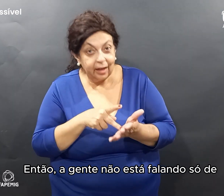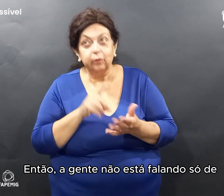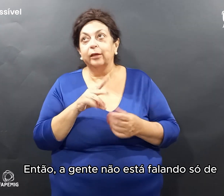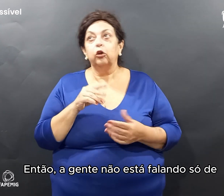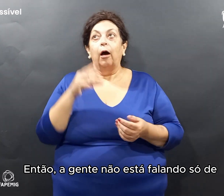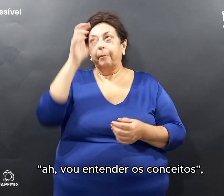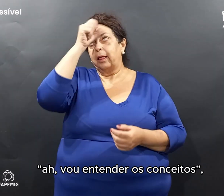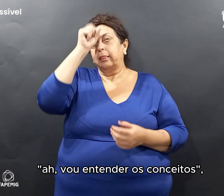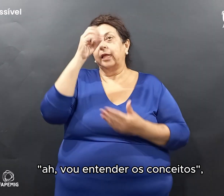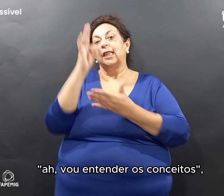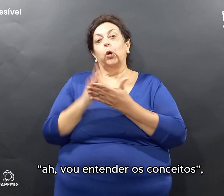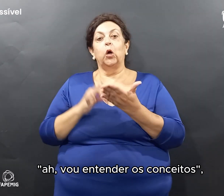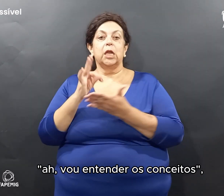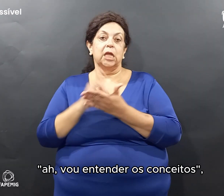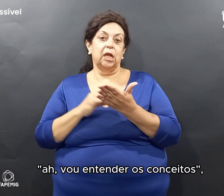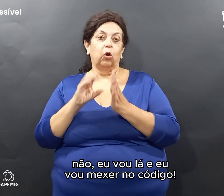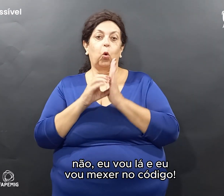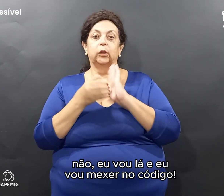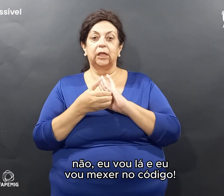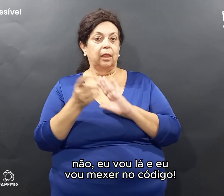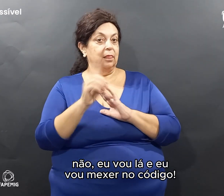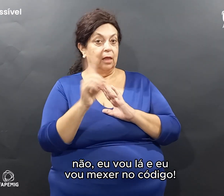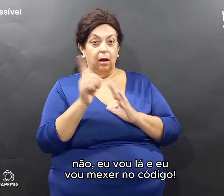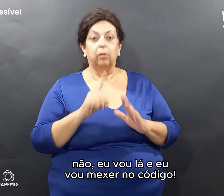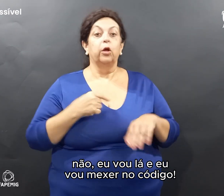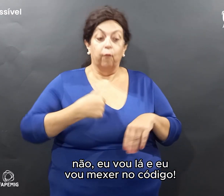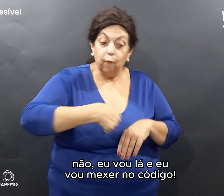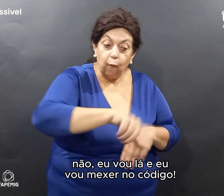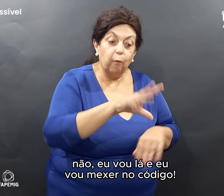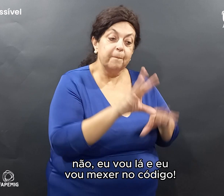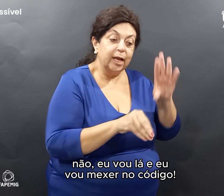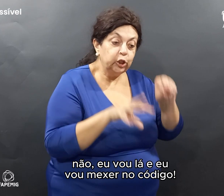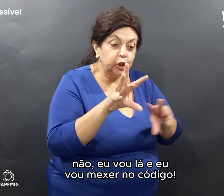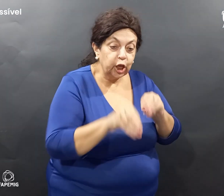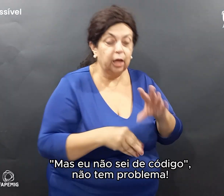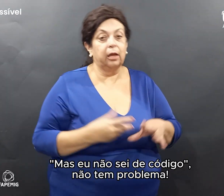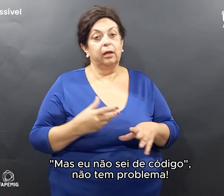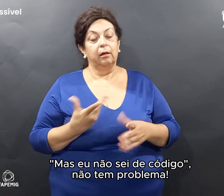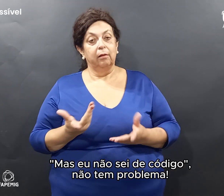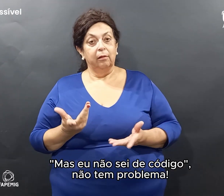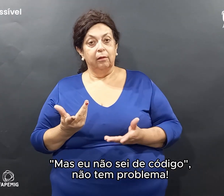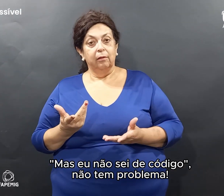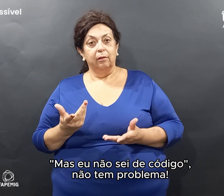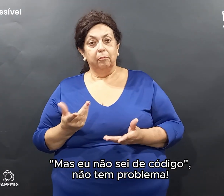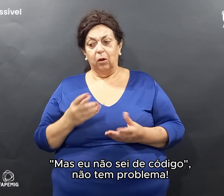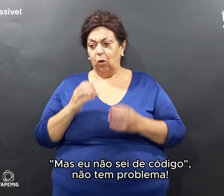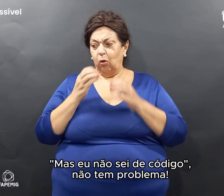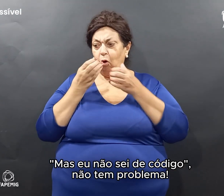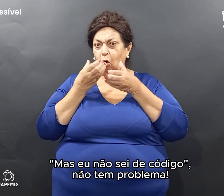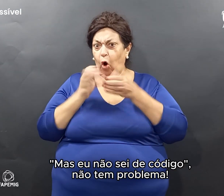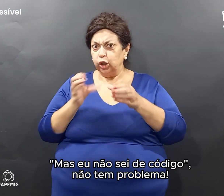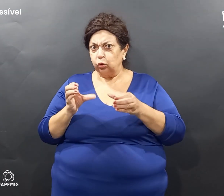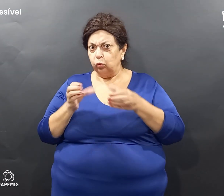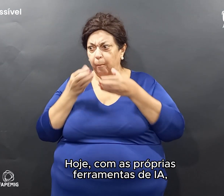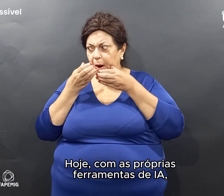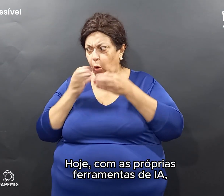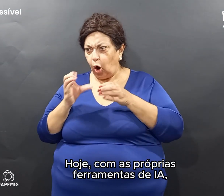de, vou entender os conceitos. Não, eu vou lá e eu vou mexer no código. Mas eu não sei de código. Não tem problema. Hoje, com as